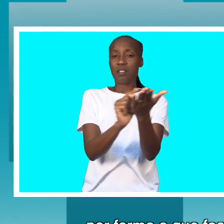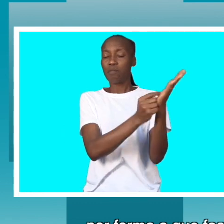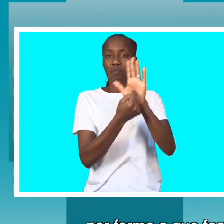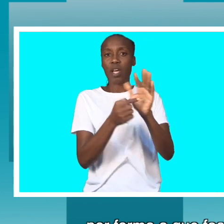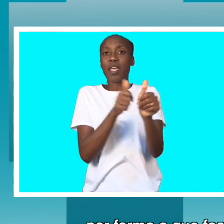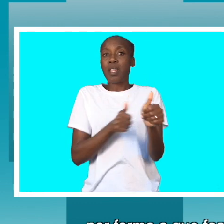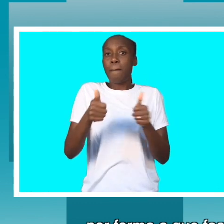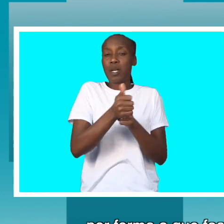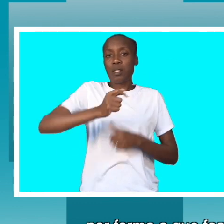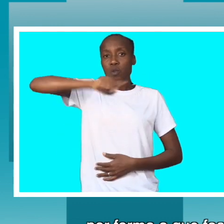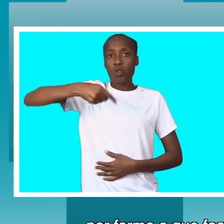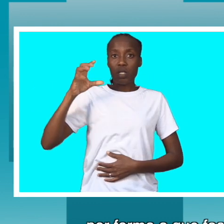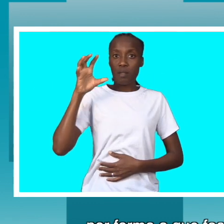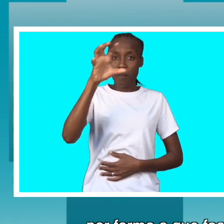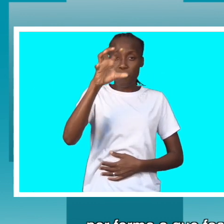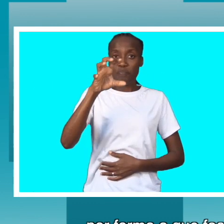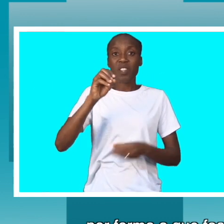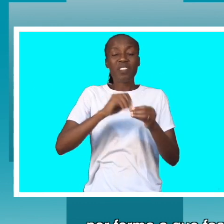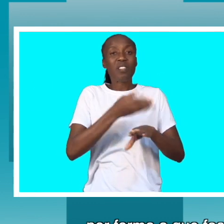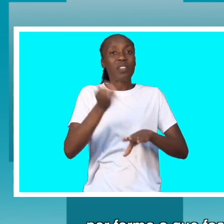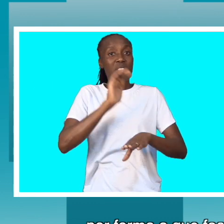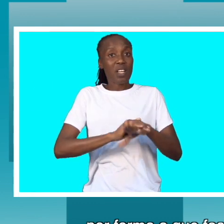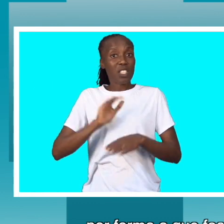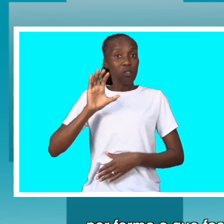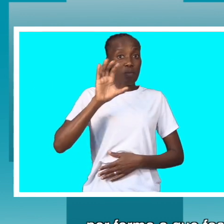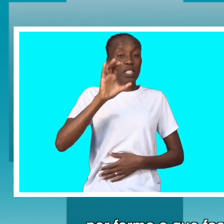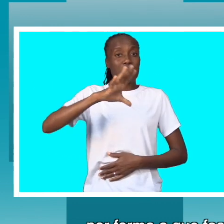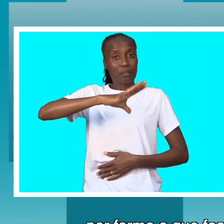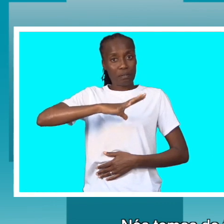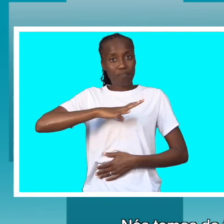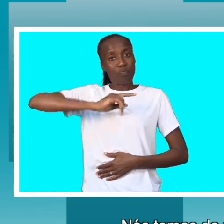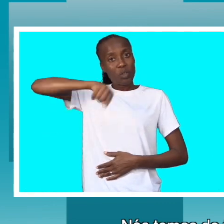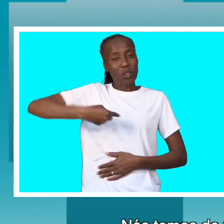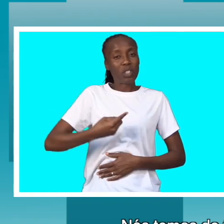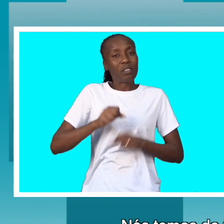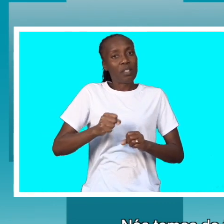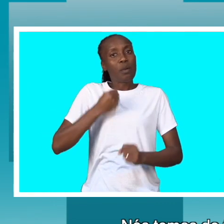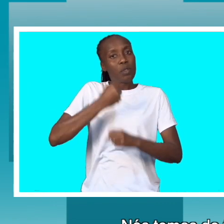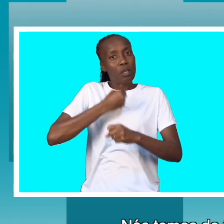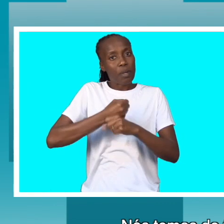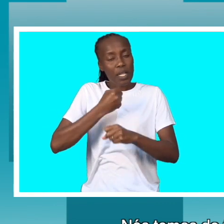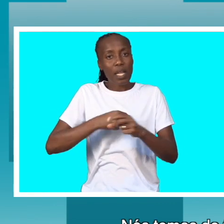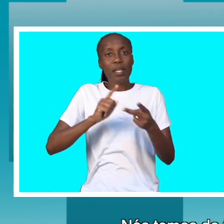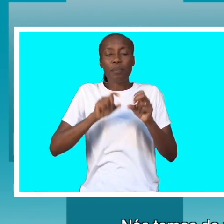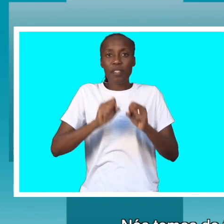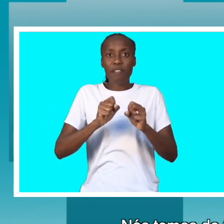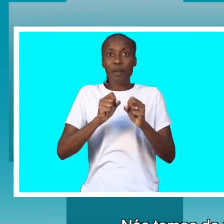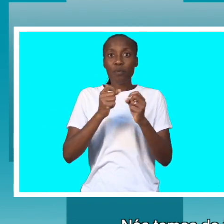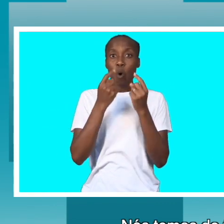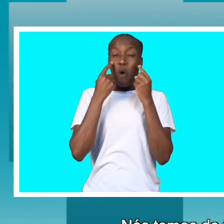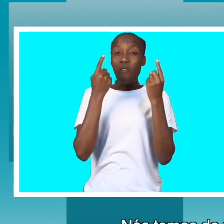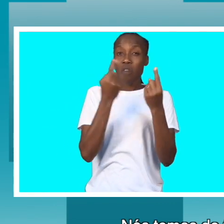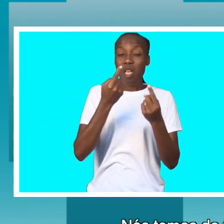dignificar o nosso país do ponto de vista do talento que este país já apresenta. Nós temos que trabalhar, temos que olhar